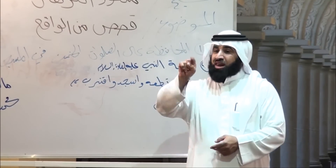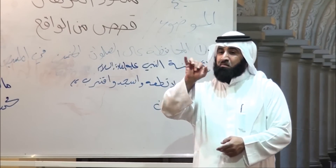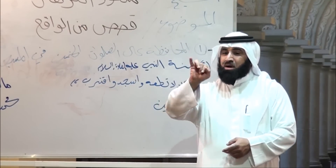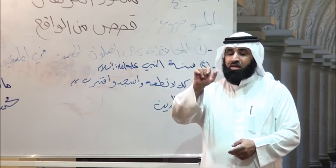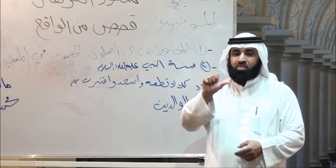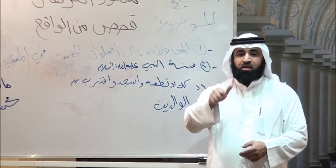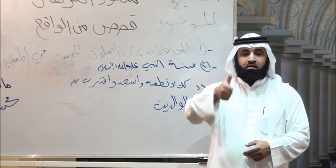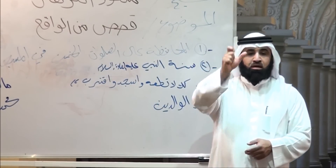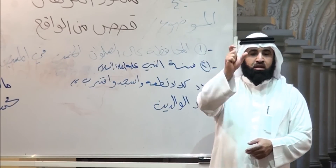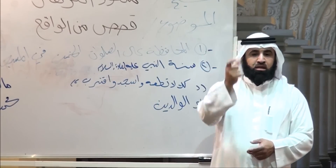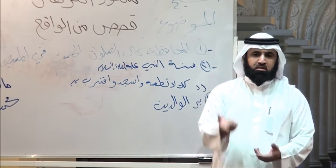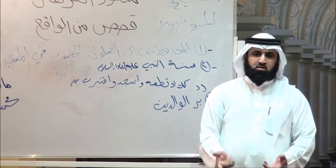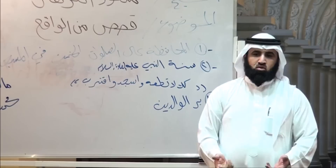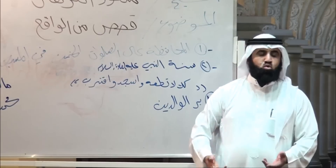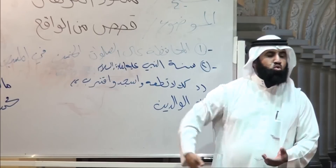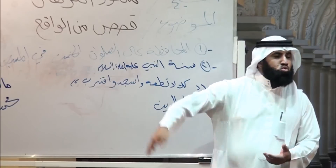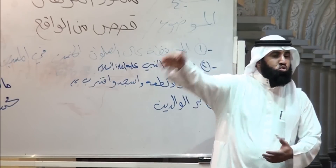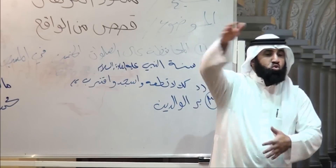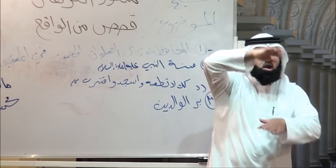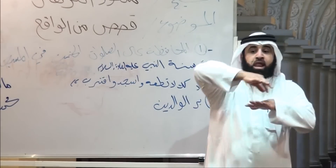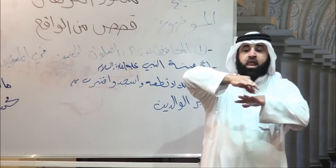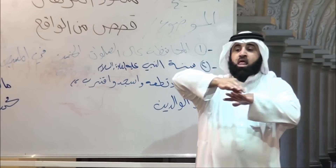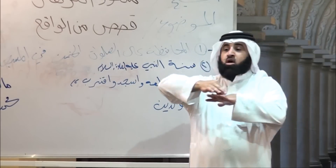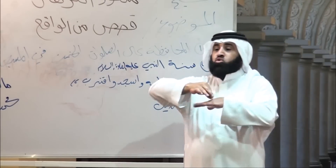الناس يصبحون صياما